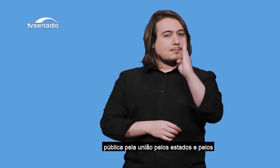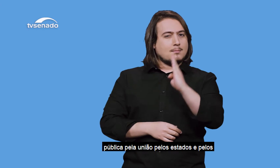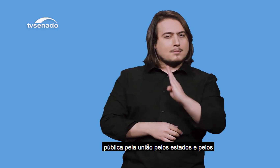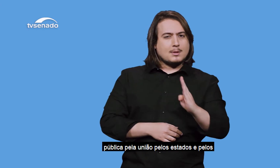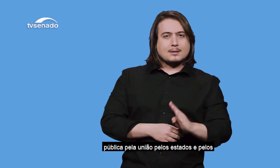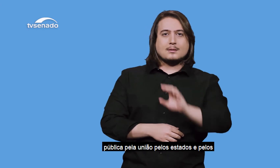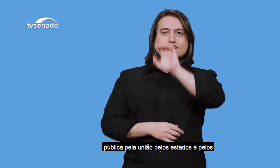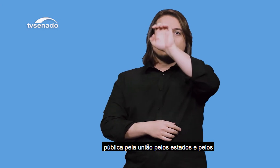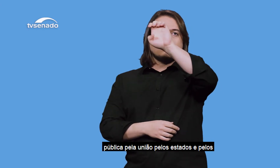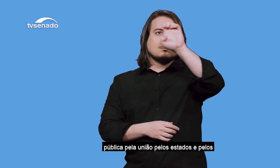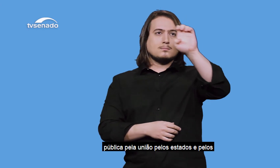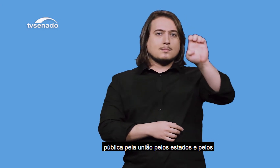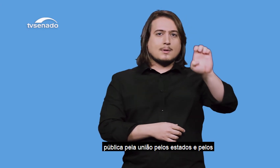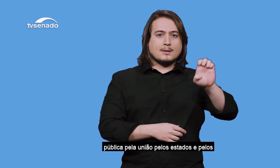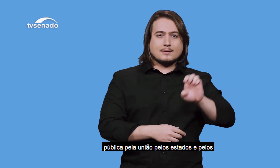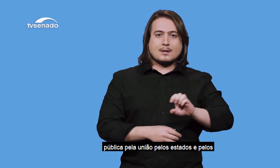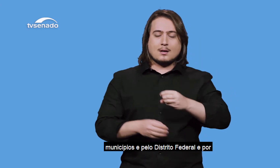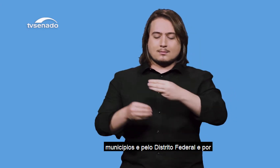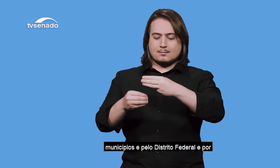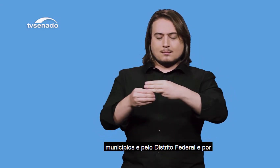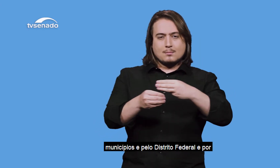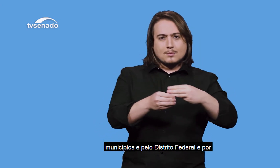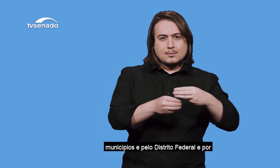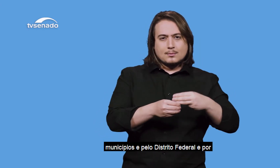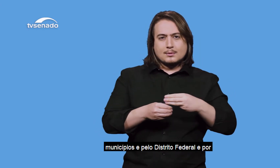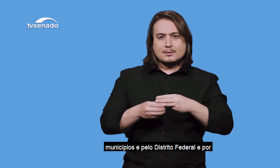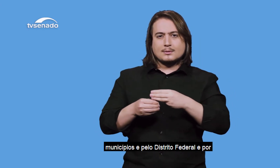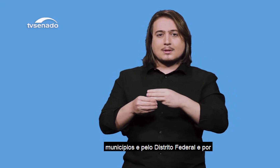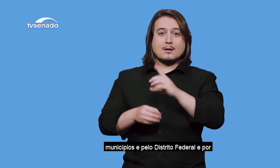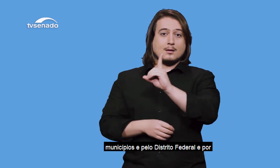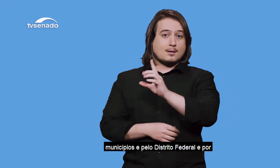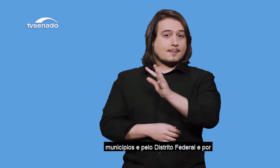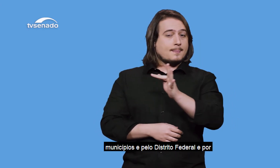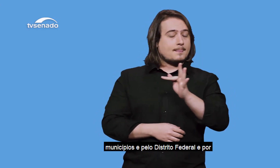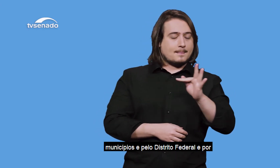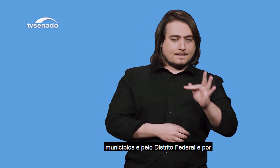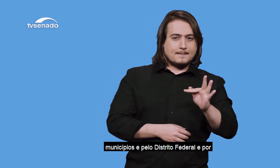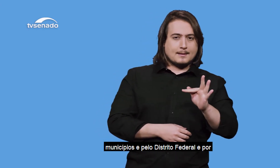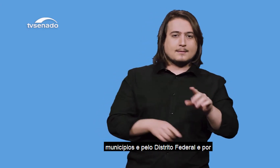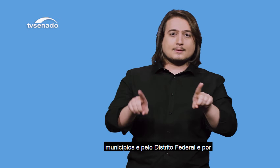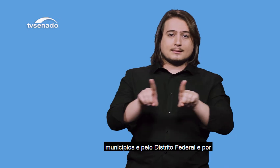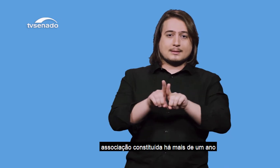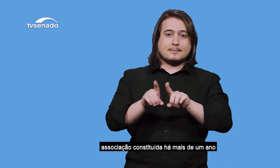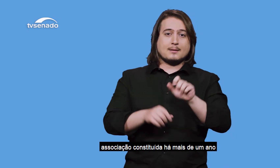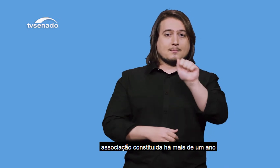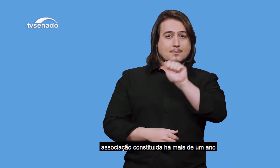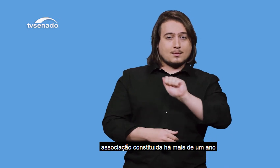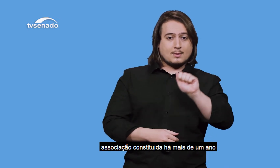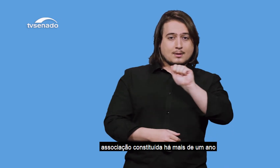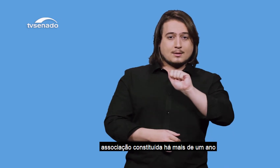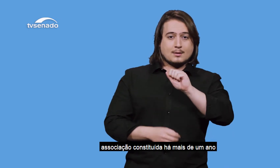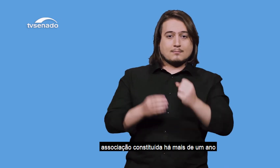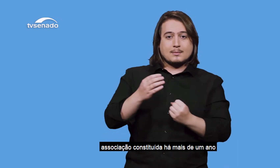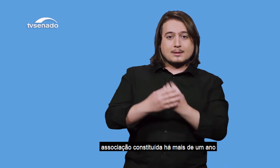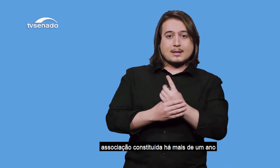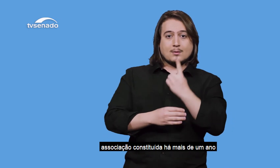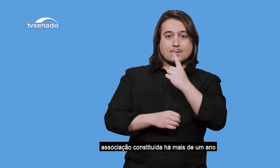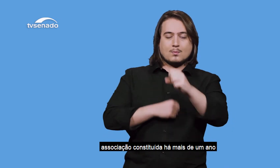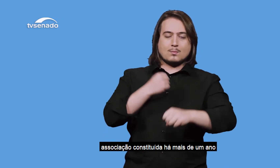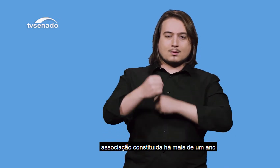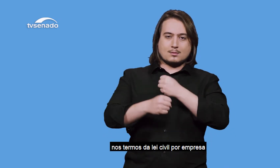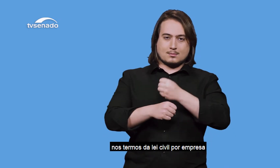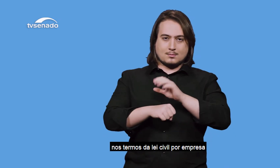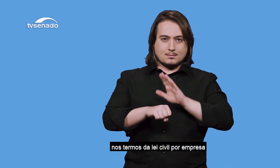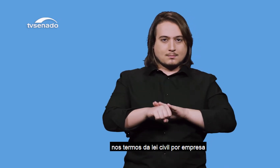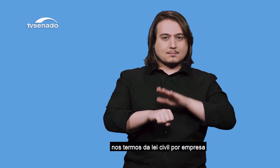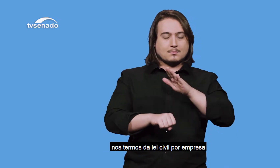pelos estados e pelos municípios e pelo distrito federal e por associação constituída há mais de um ano